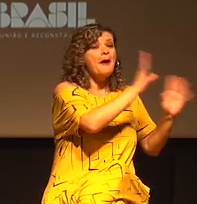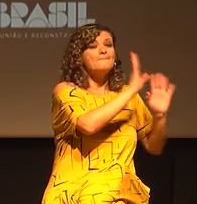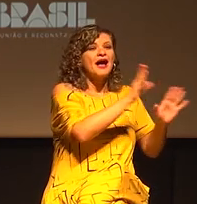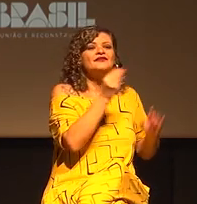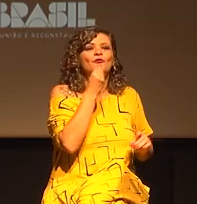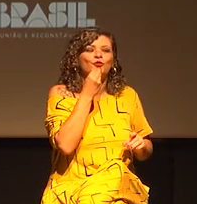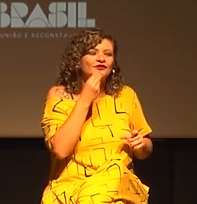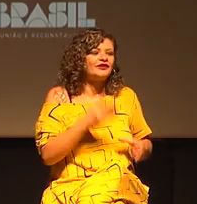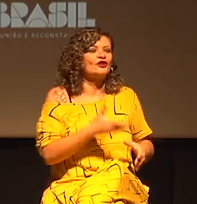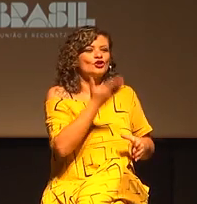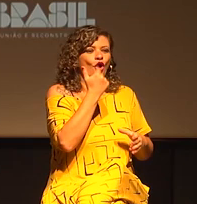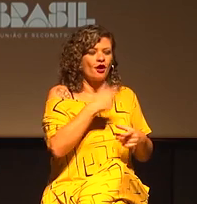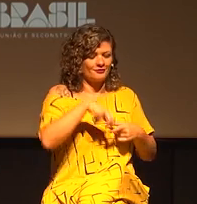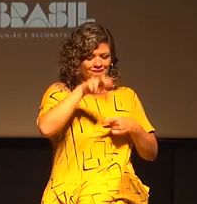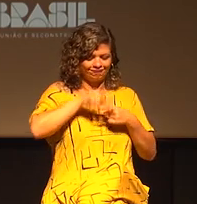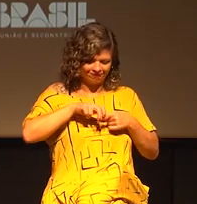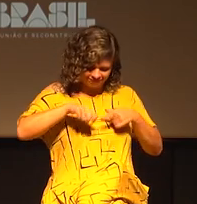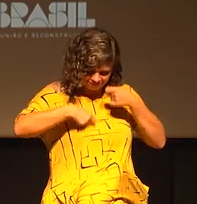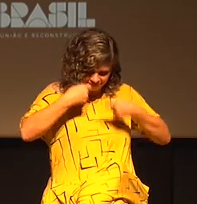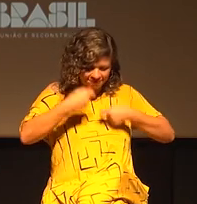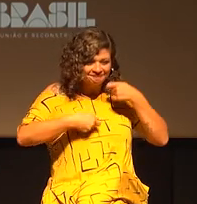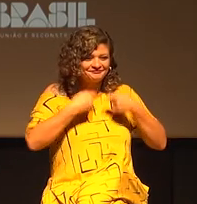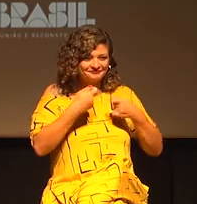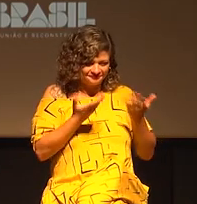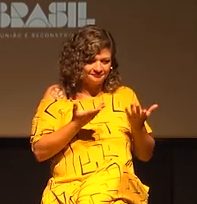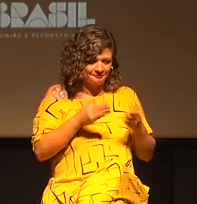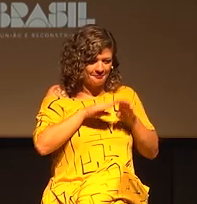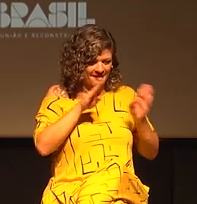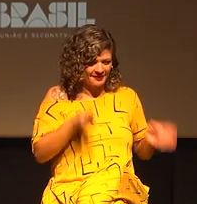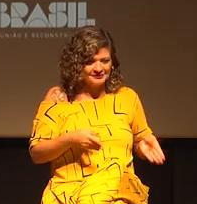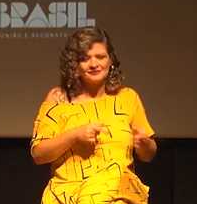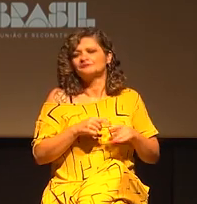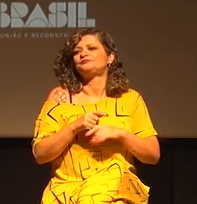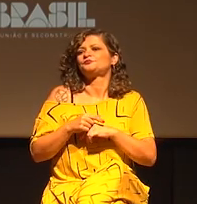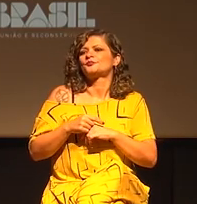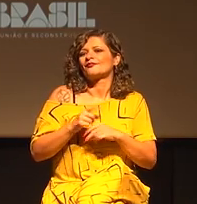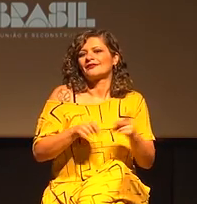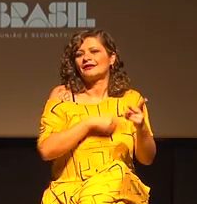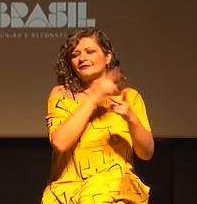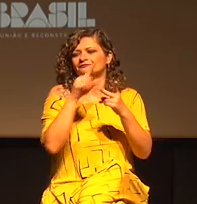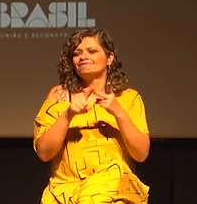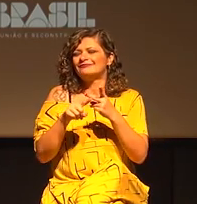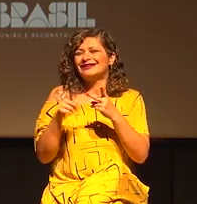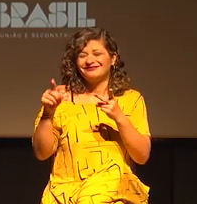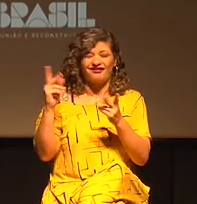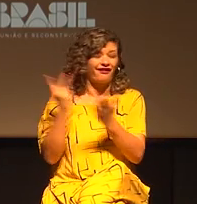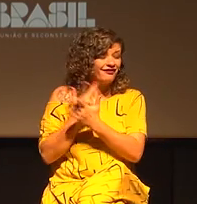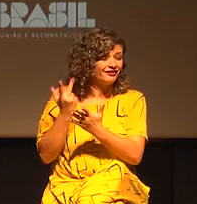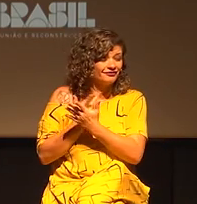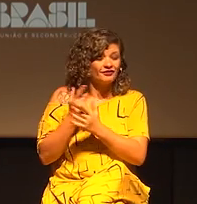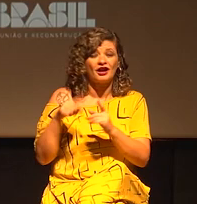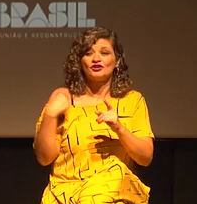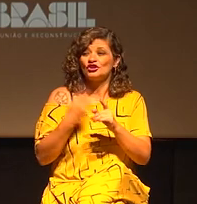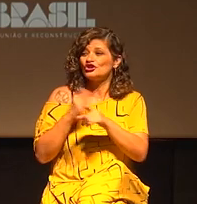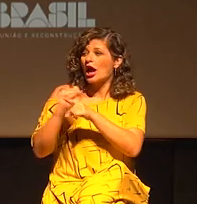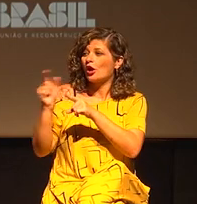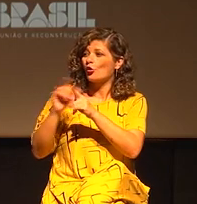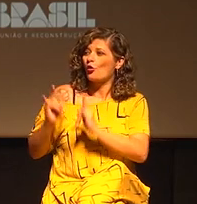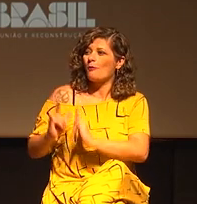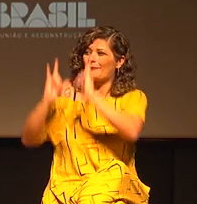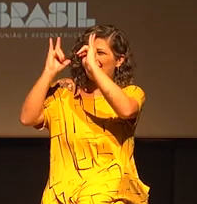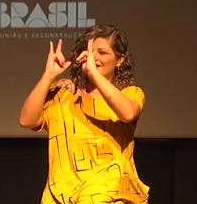à mesa e por um uma série de coisas que deram errado E no fim foi assim que ficou a gente alugou o prédio onde era o